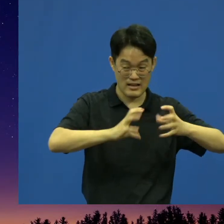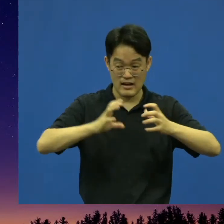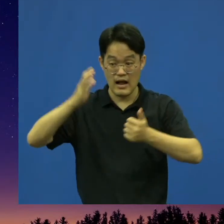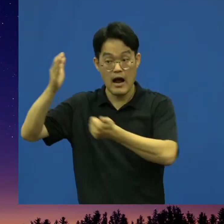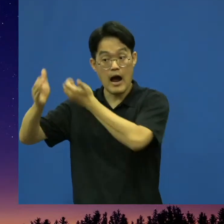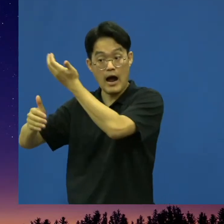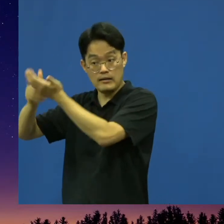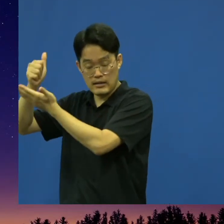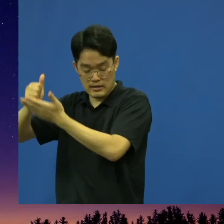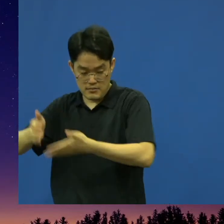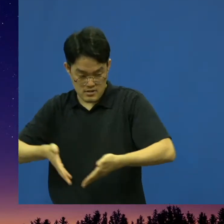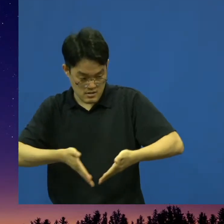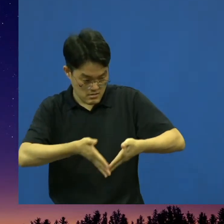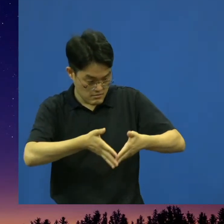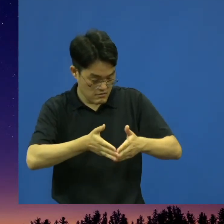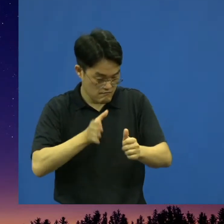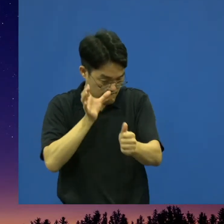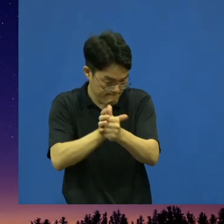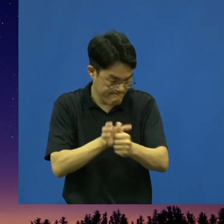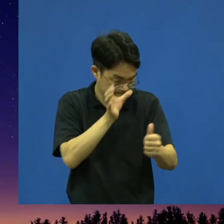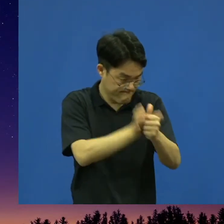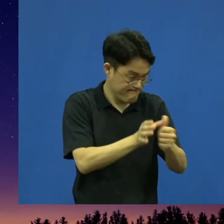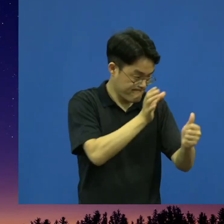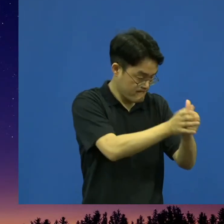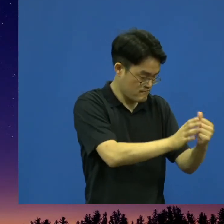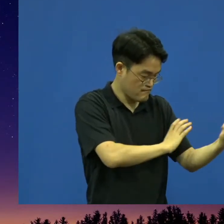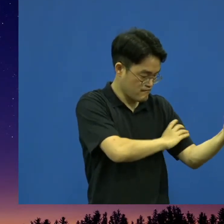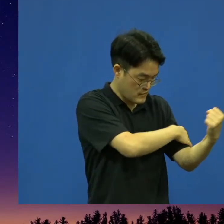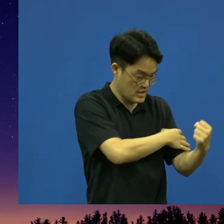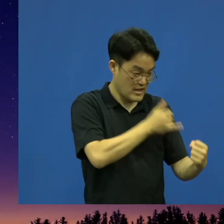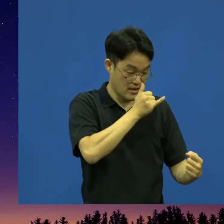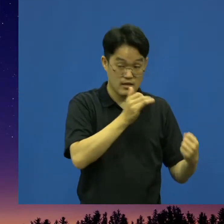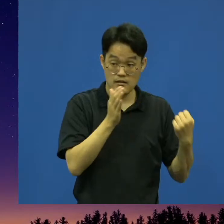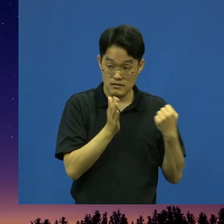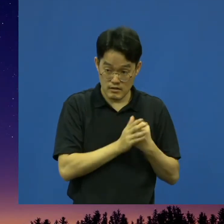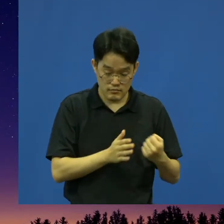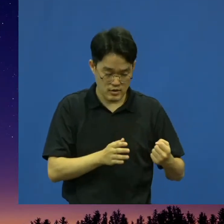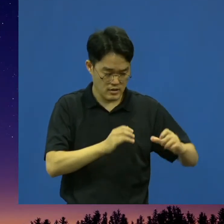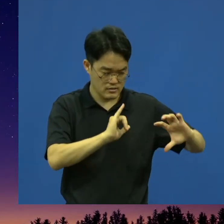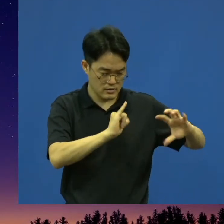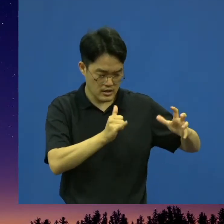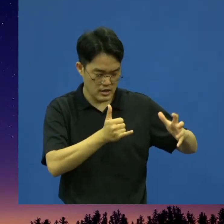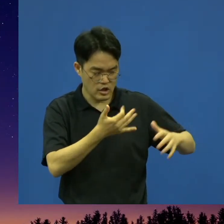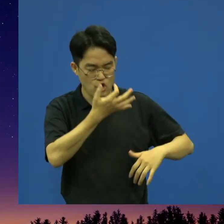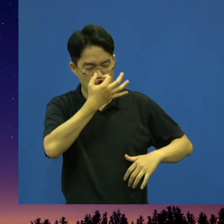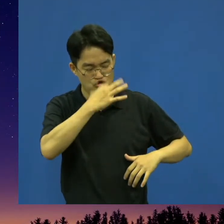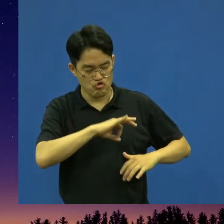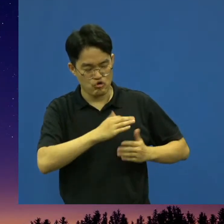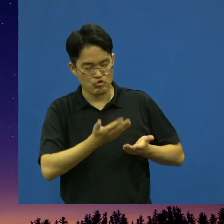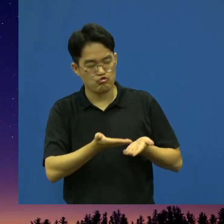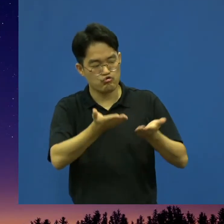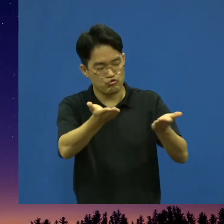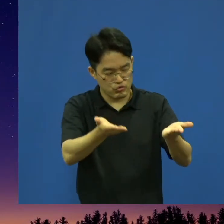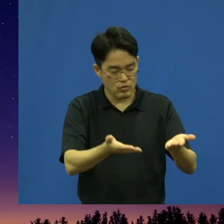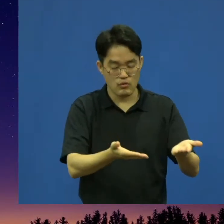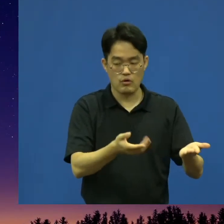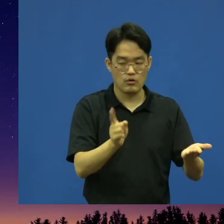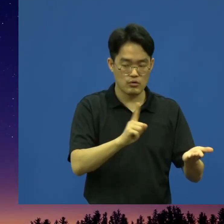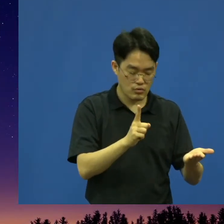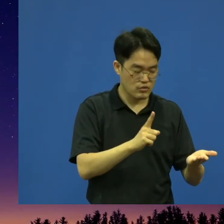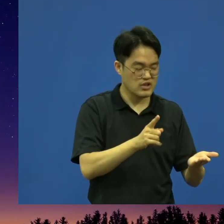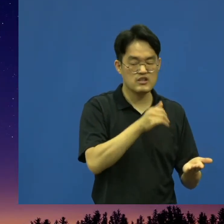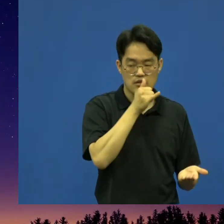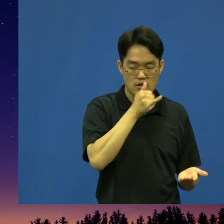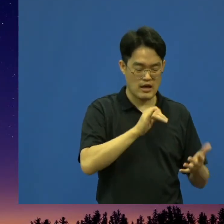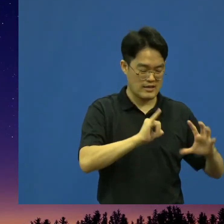세우신 권세가 있기 때문에 세상에 덕을 끼치고 유익을 끼치는 구조를 일부 가지고 있어요. 세상